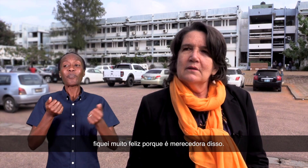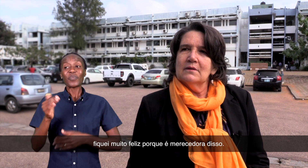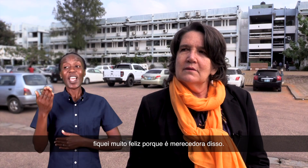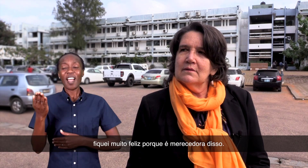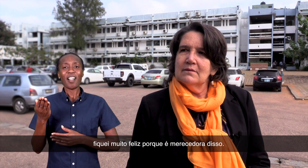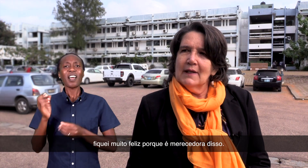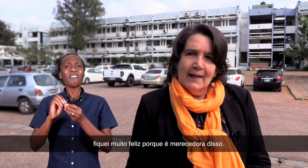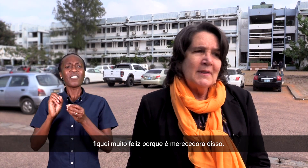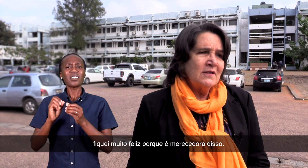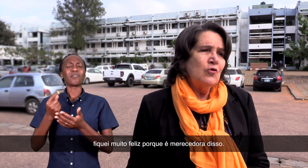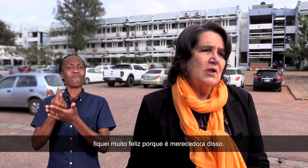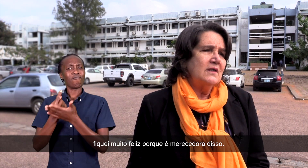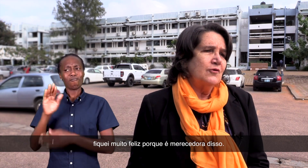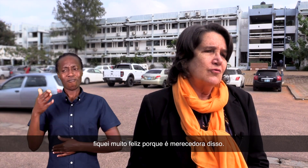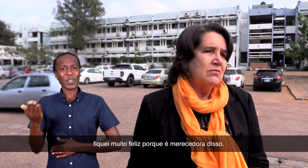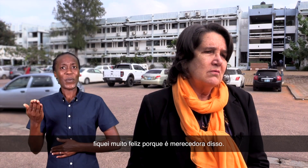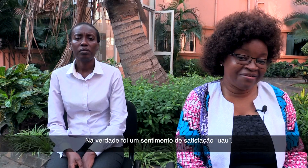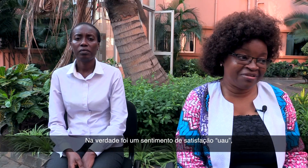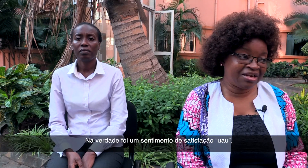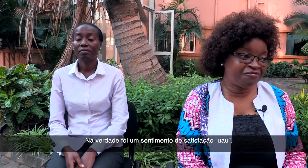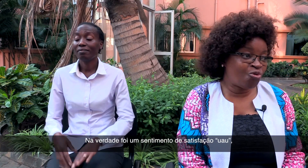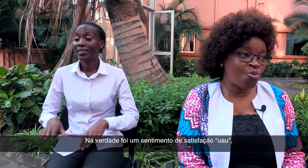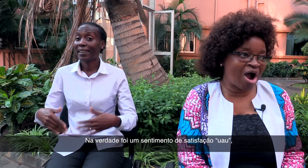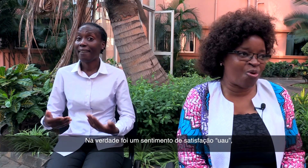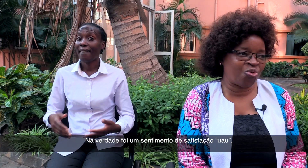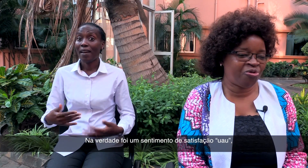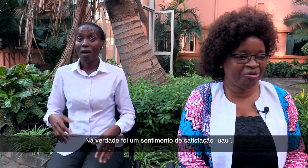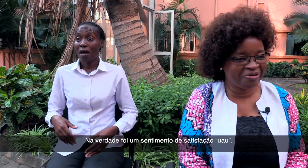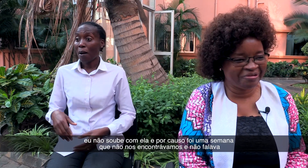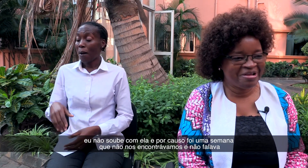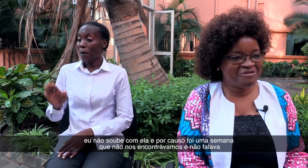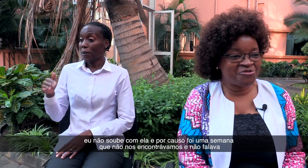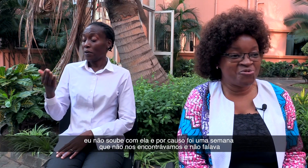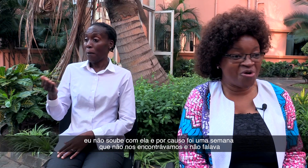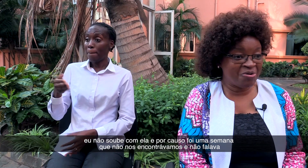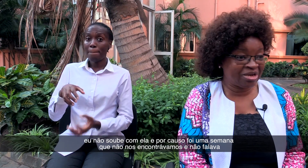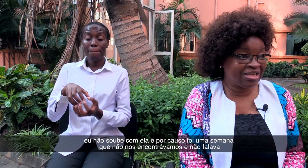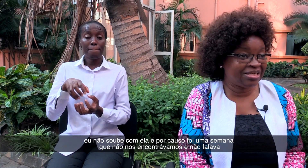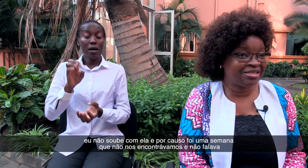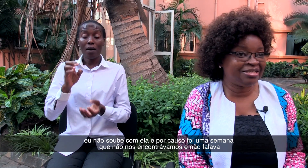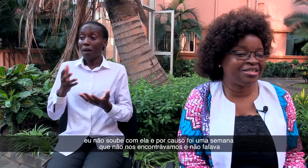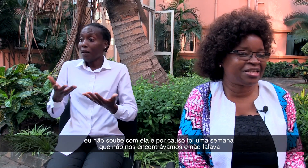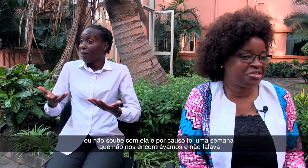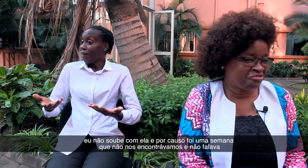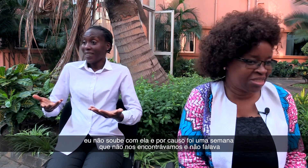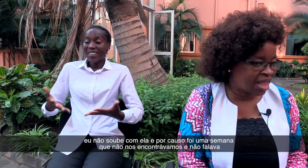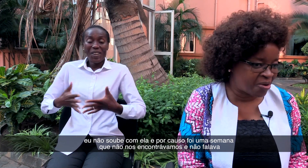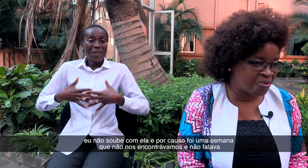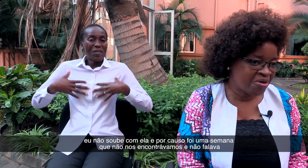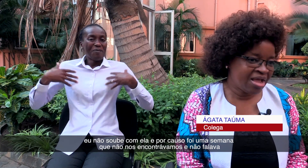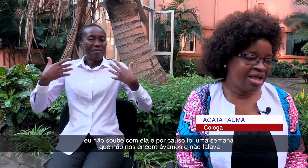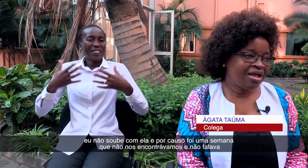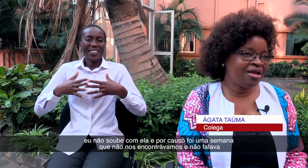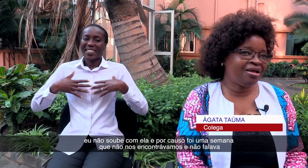porque ela é merecedora disso. Na verdade foi um uau, foi um uau de